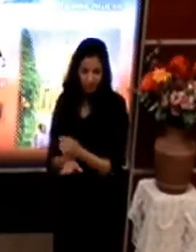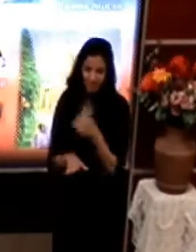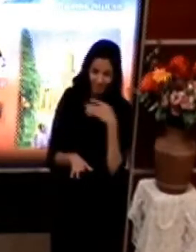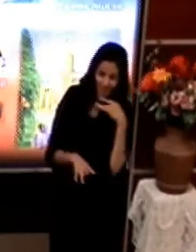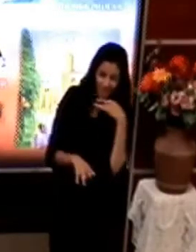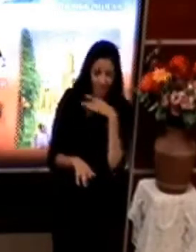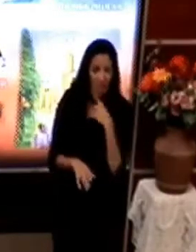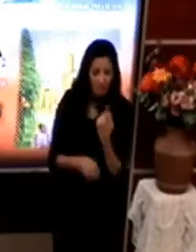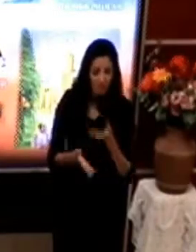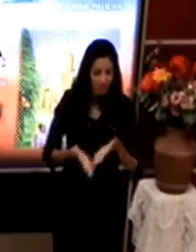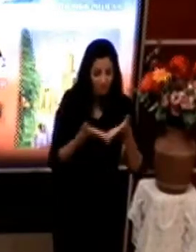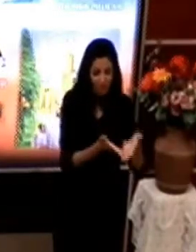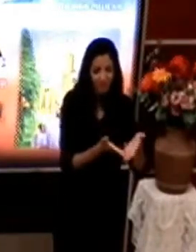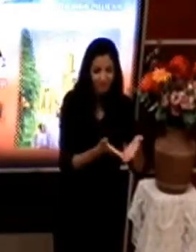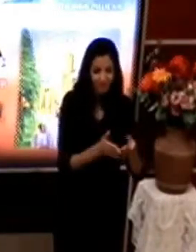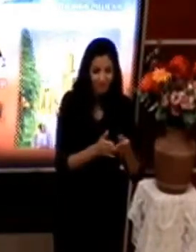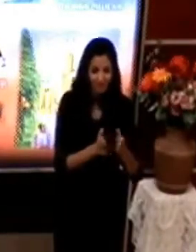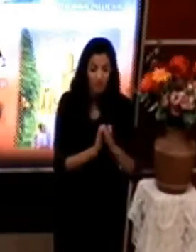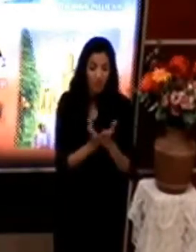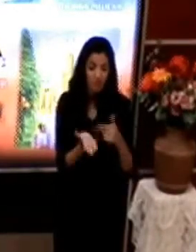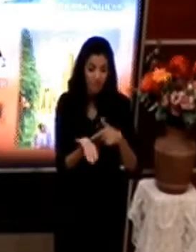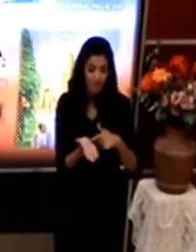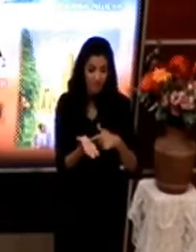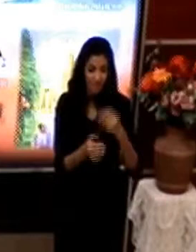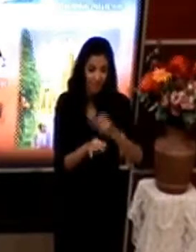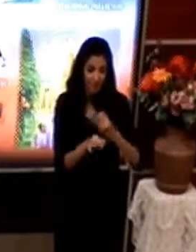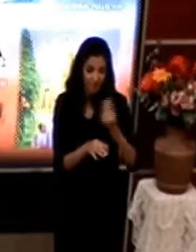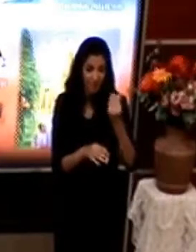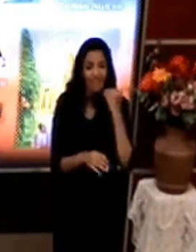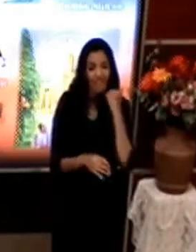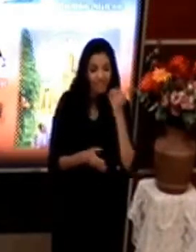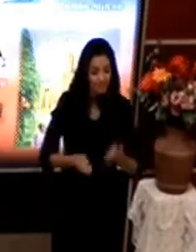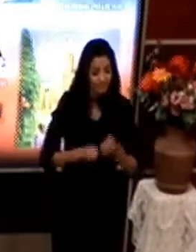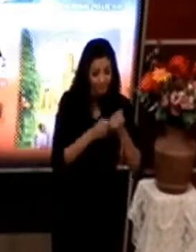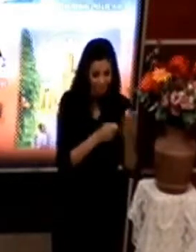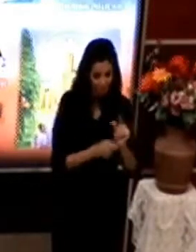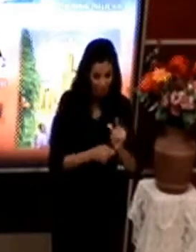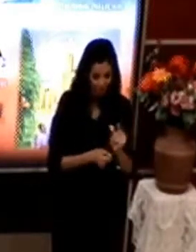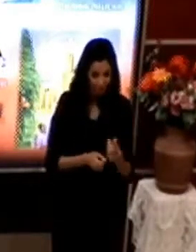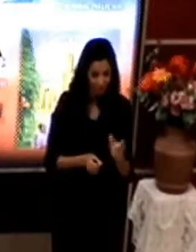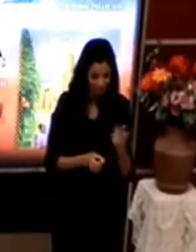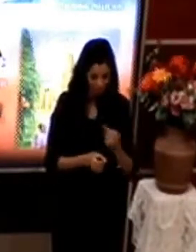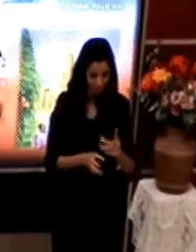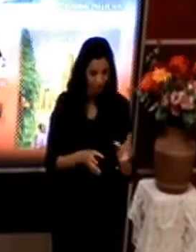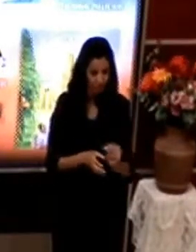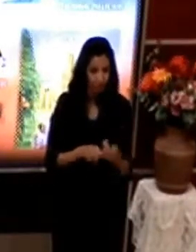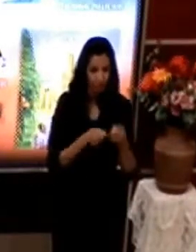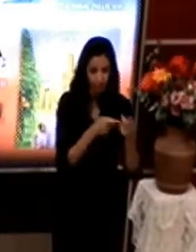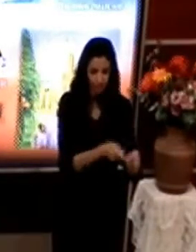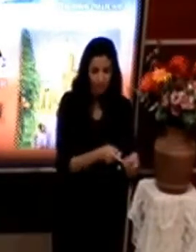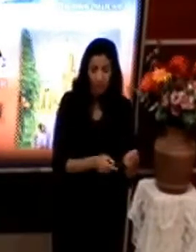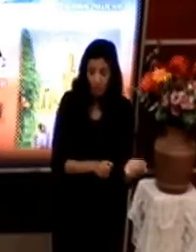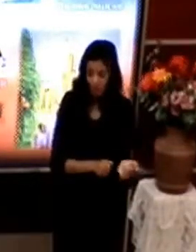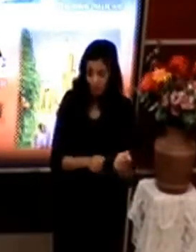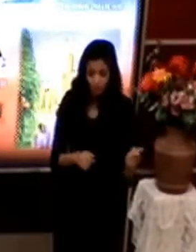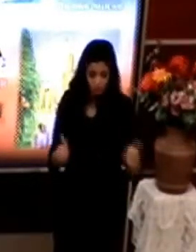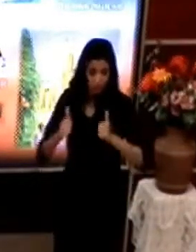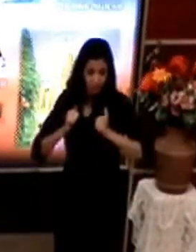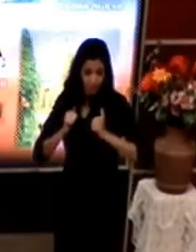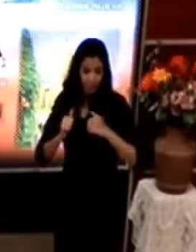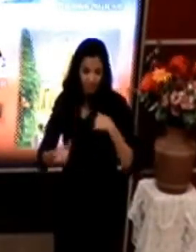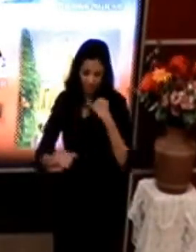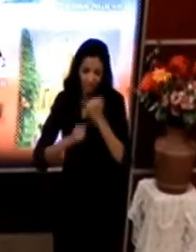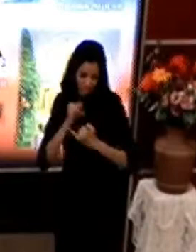mucho, dice, pero toma, dice esto, me regaló una Biblia y me regaló una escuela sabática. Me dice, vos sentate, dice, cualquier cosa yo te digo cómo es la cosa, me